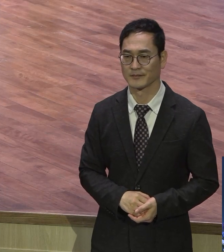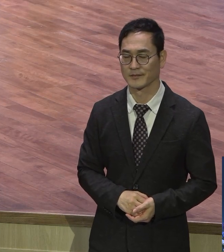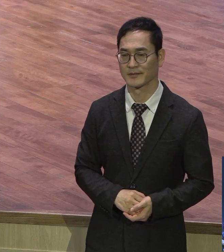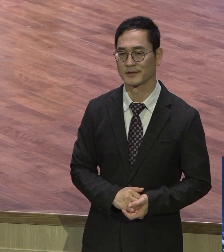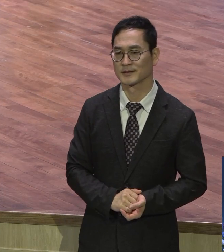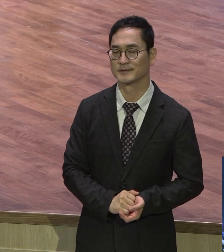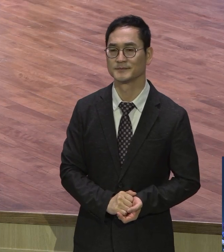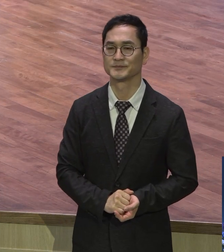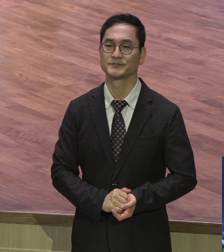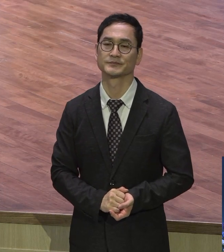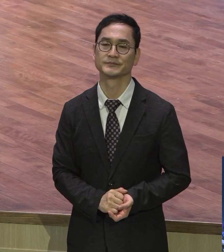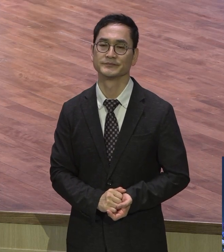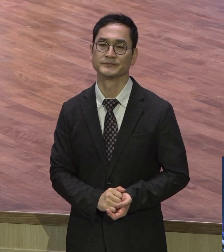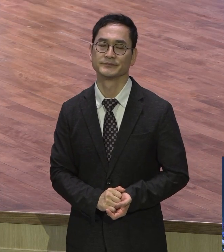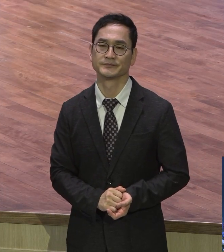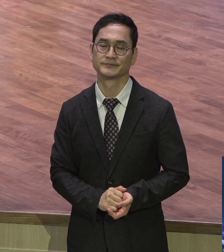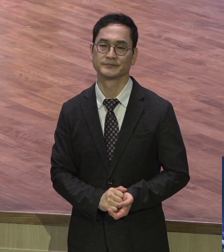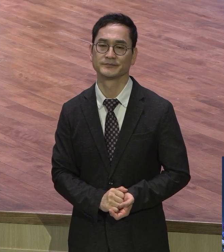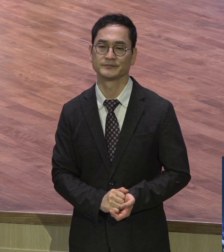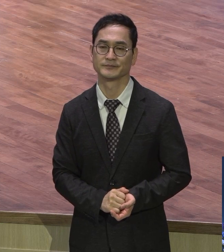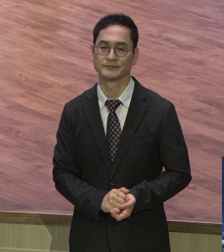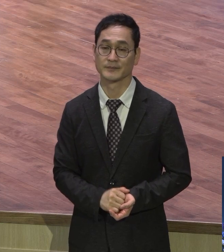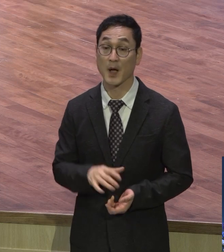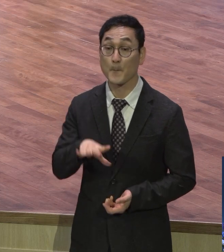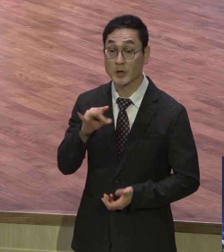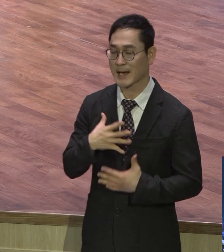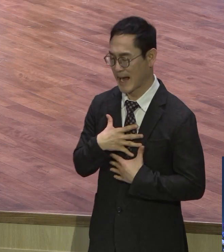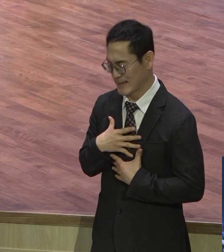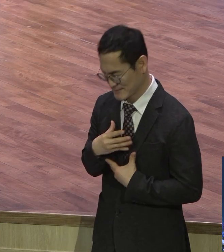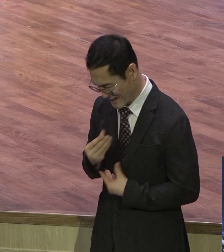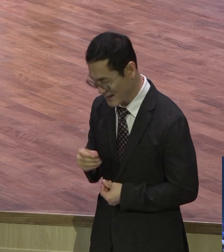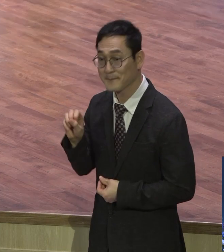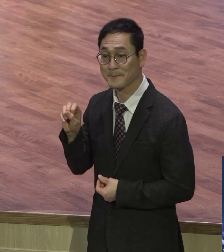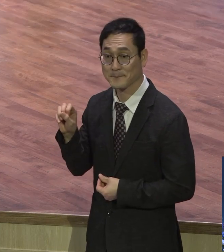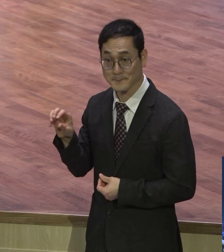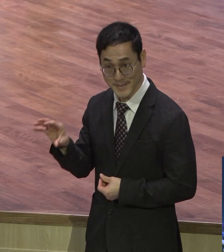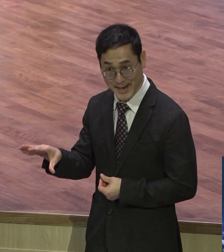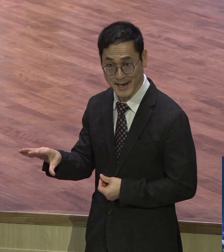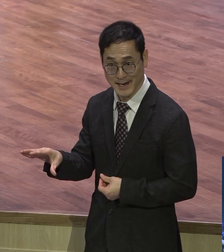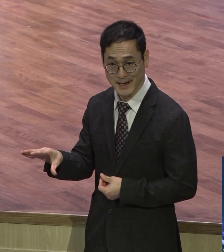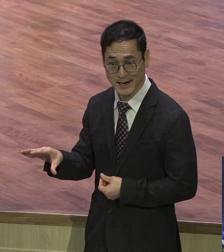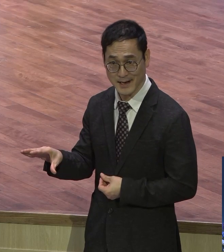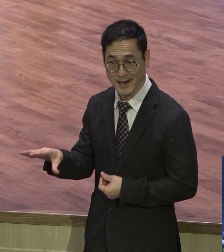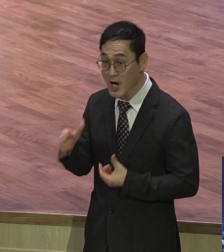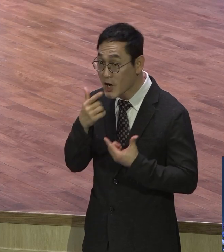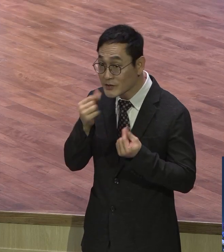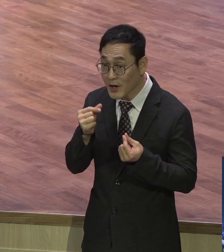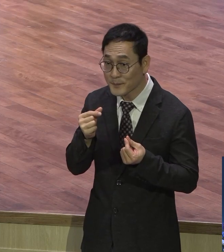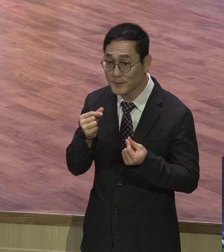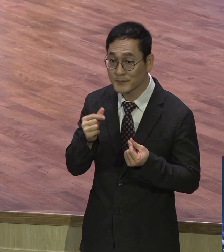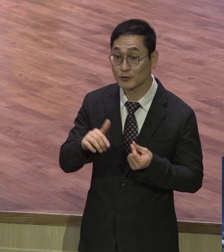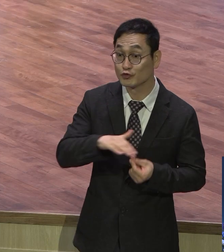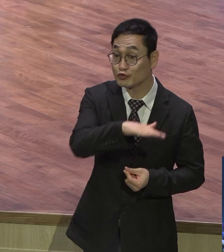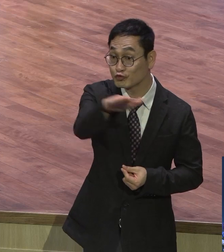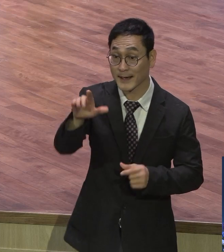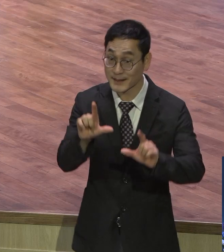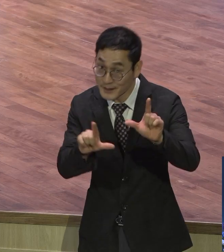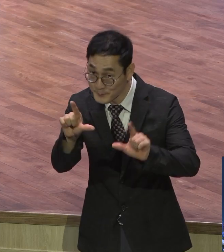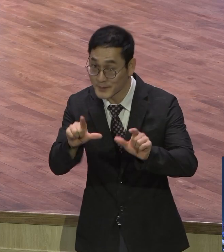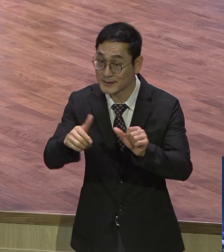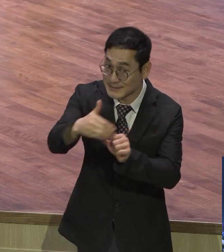이 말씀을 먼저 하신 것처럼 이렇게 우리를 세밀하게 하세요 세밀하게